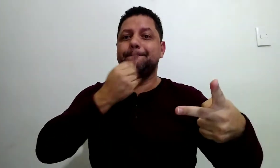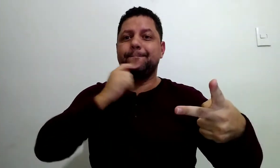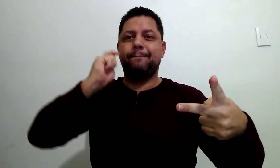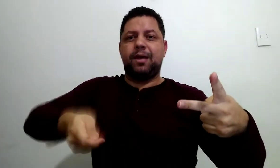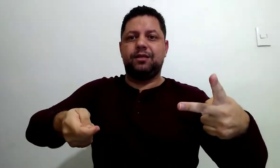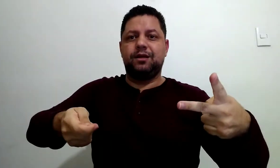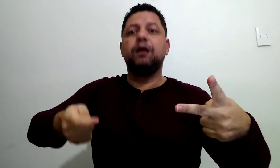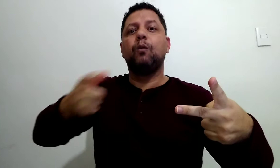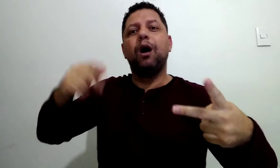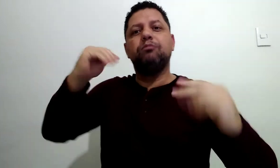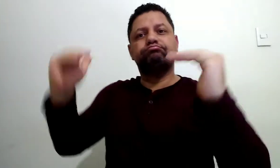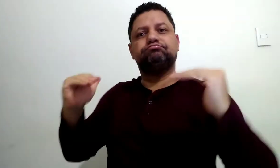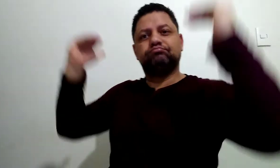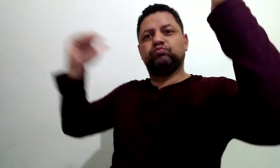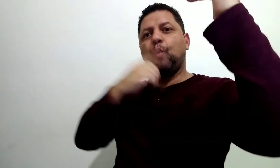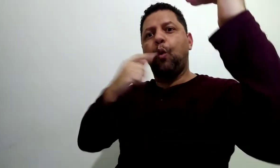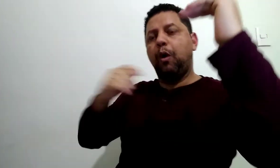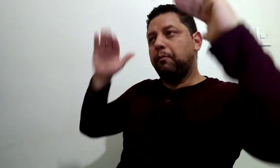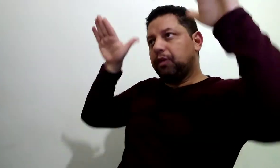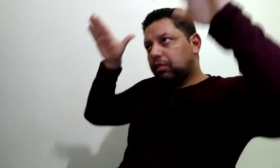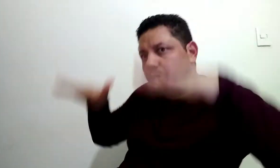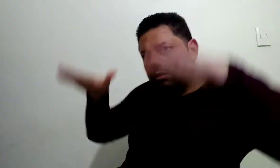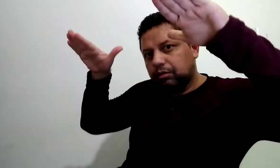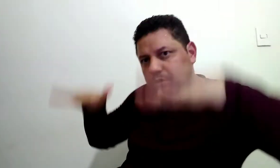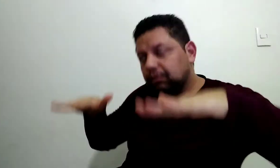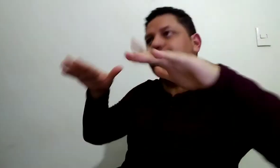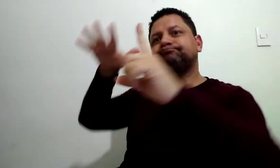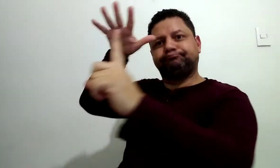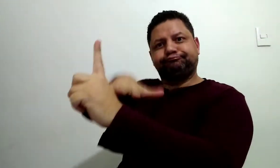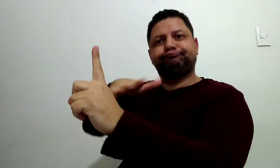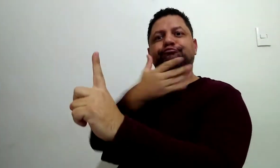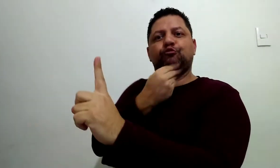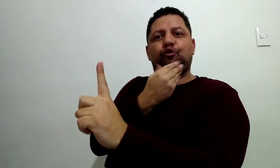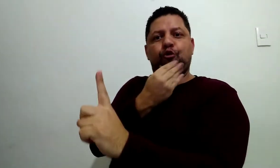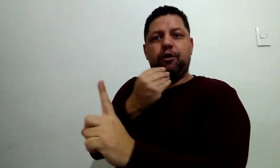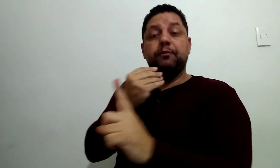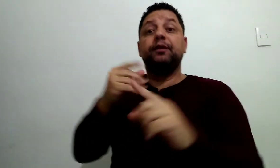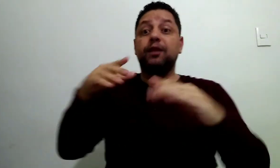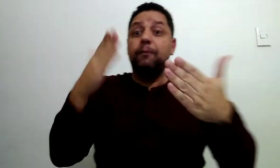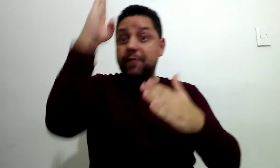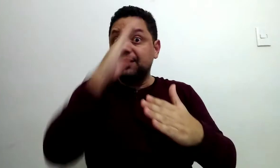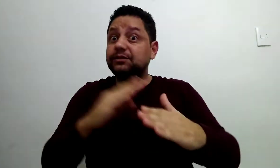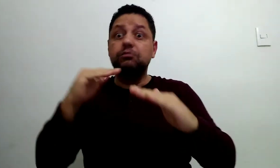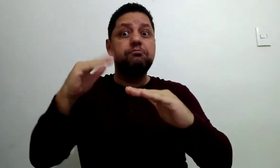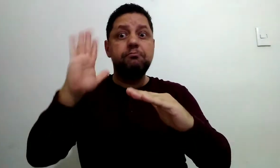patriarcalismo, tem produzido práticas e relações sociais